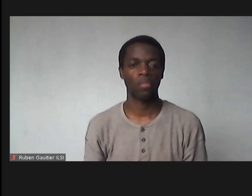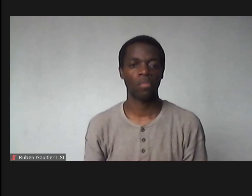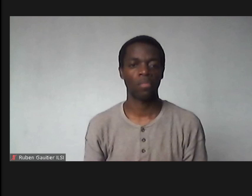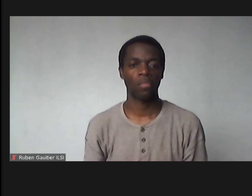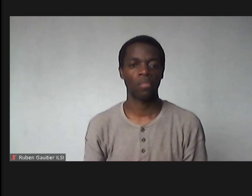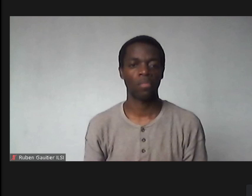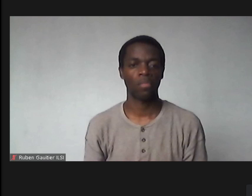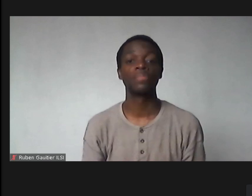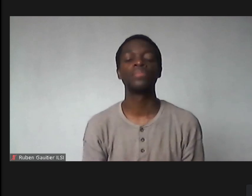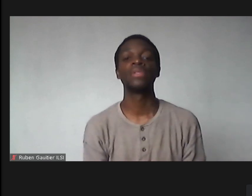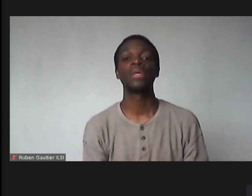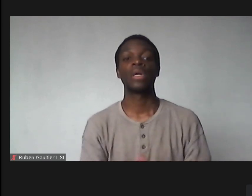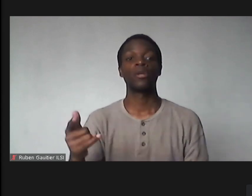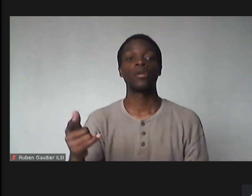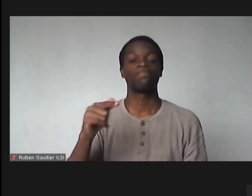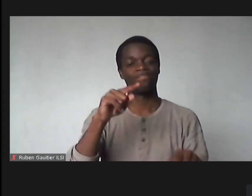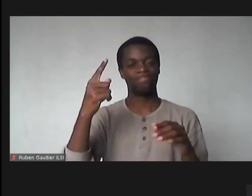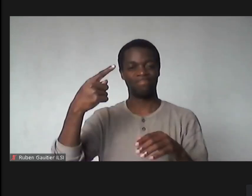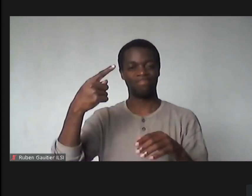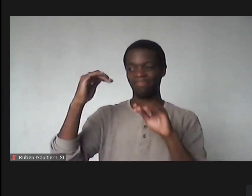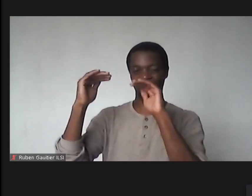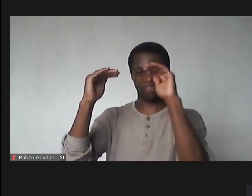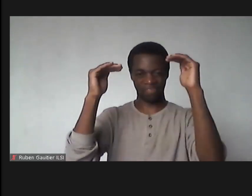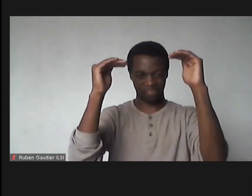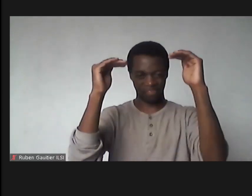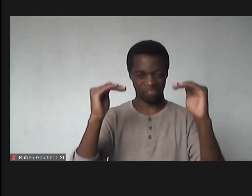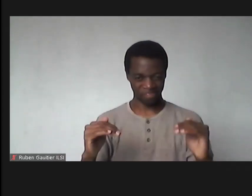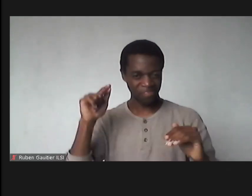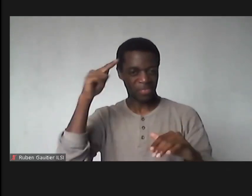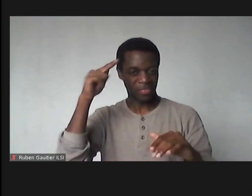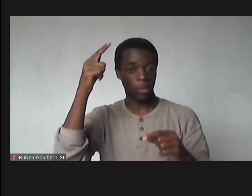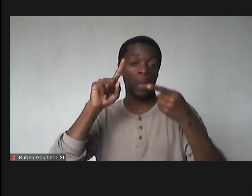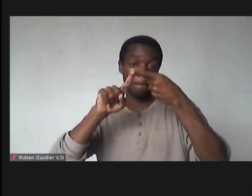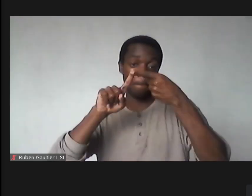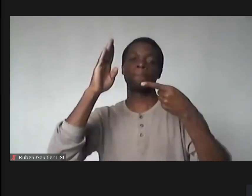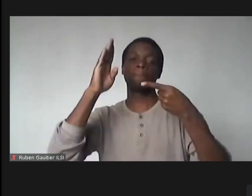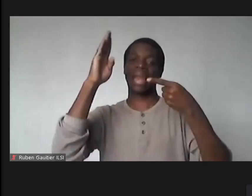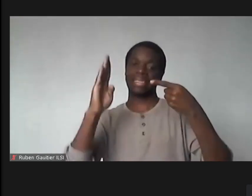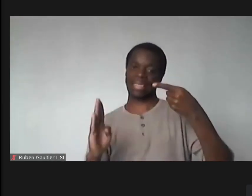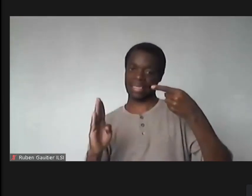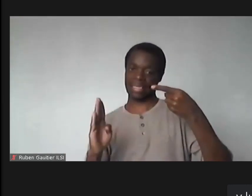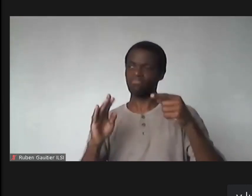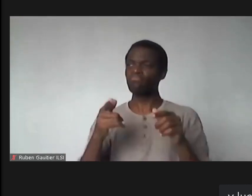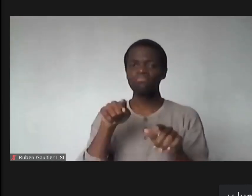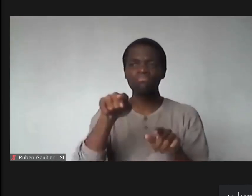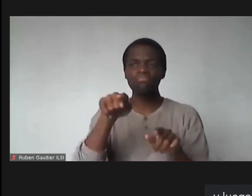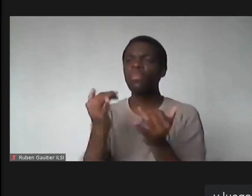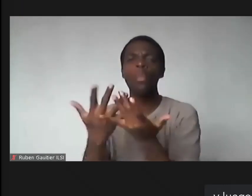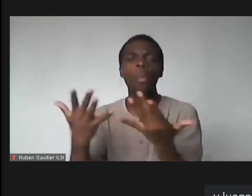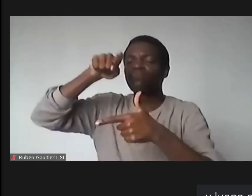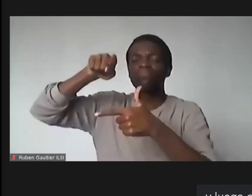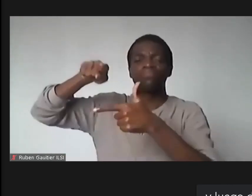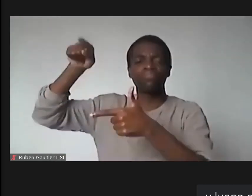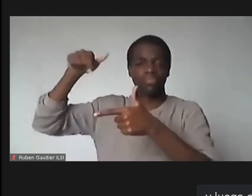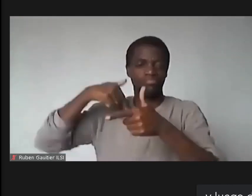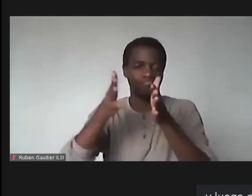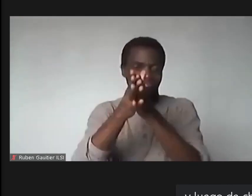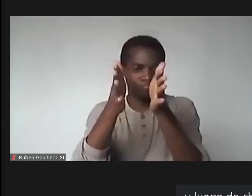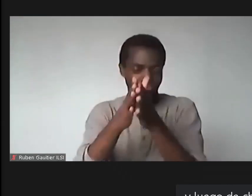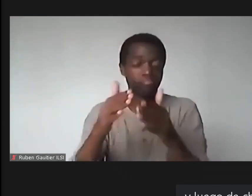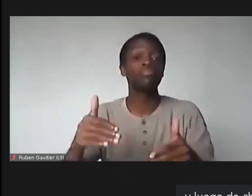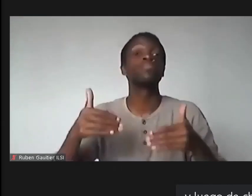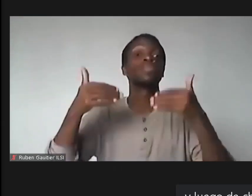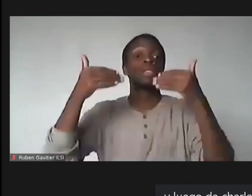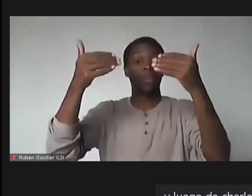que ya empezaron a hablar, pero quería hablar unas cosas más. Después, otras recomendaciones que se hacen,